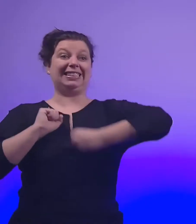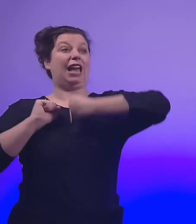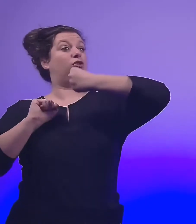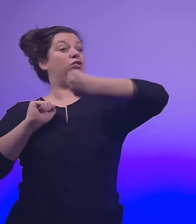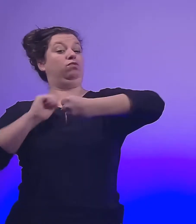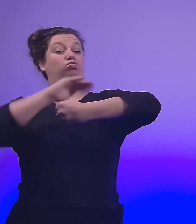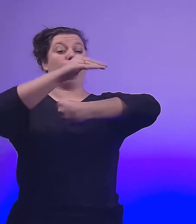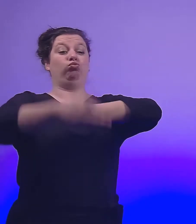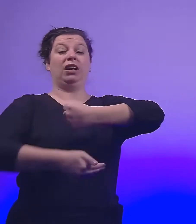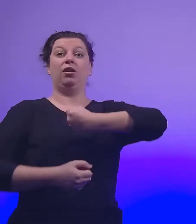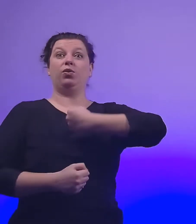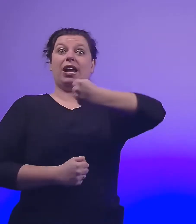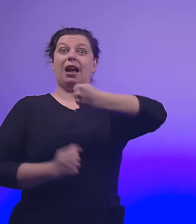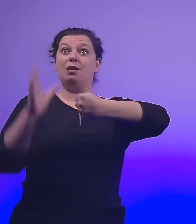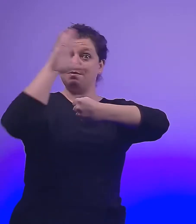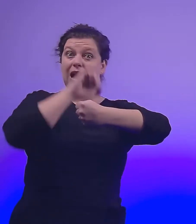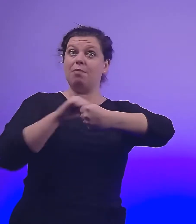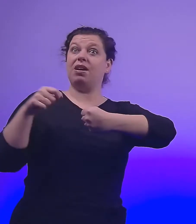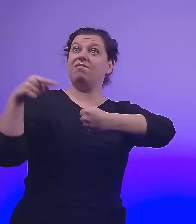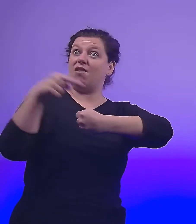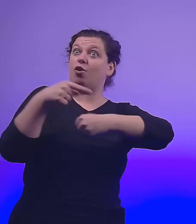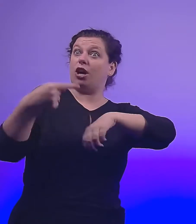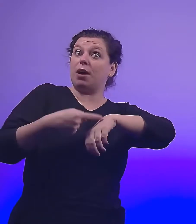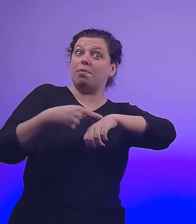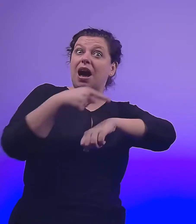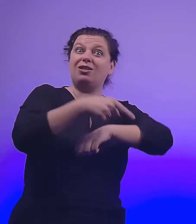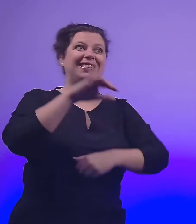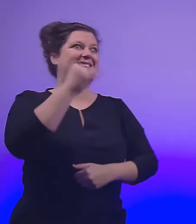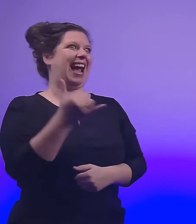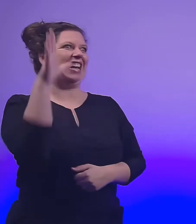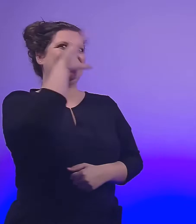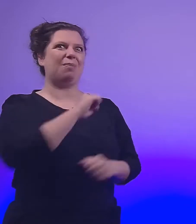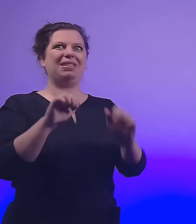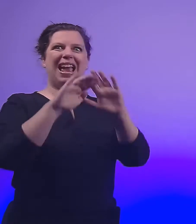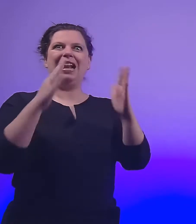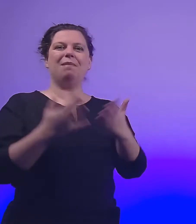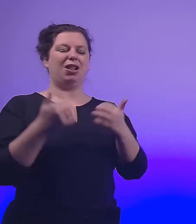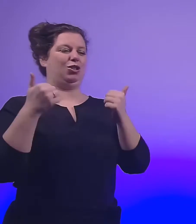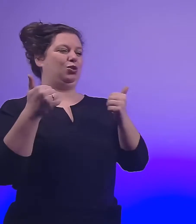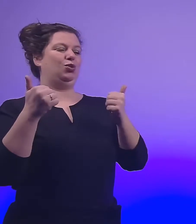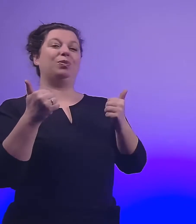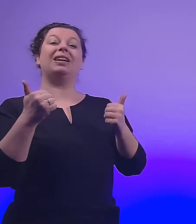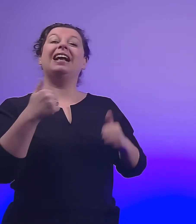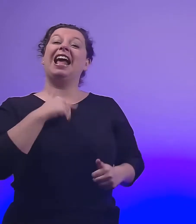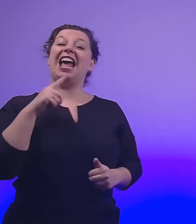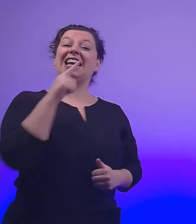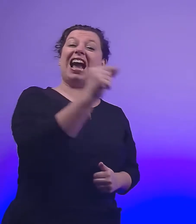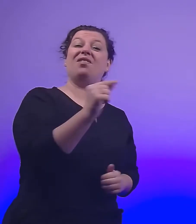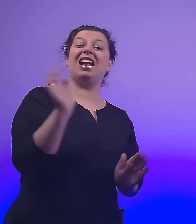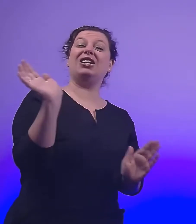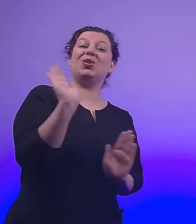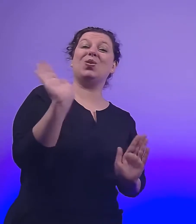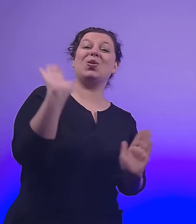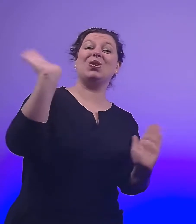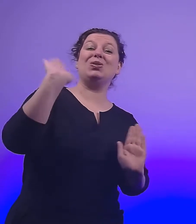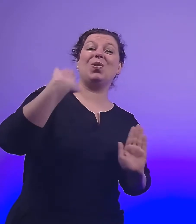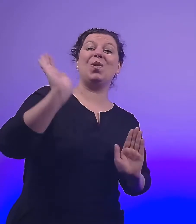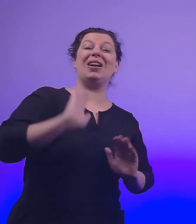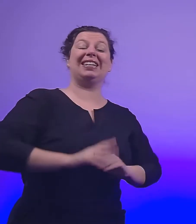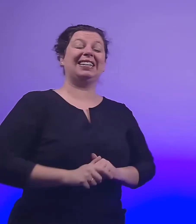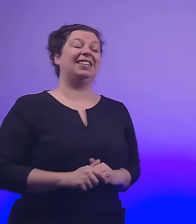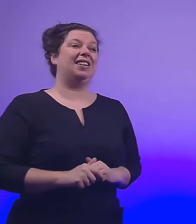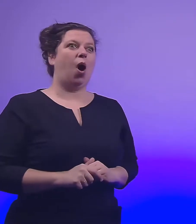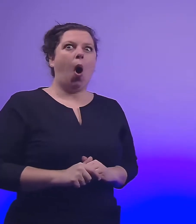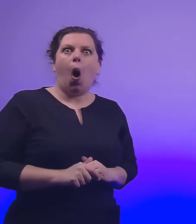doen. Begrijp je nu waar het schild voor staat? Ja, ja. Ik snap hem helemaal. Super. Hey, ik ga weer. Doeg, hè? Doei!